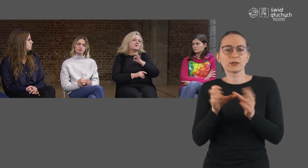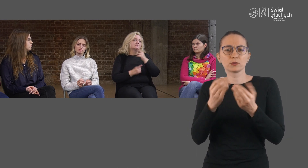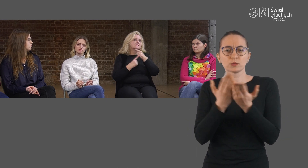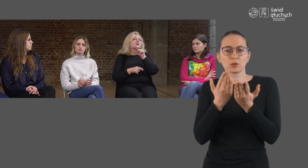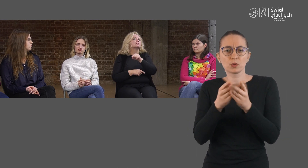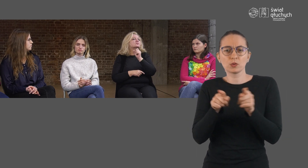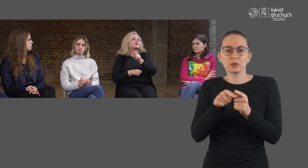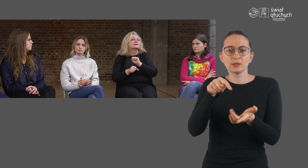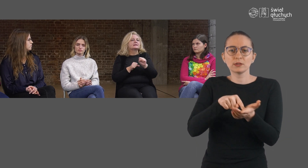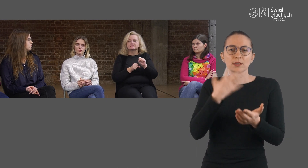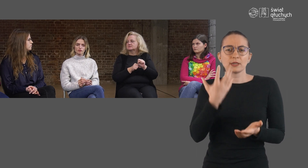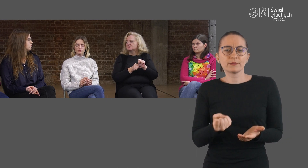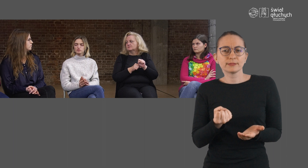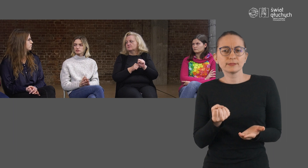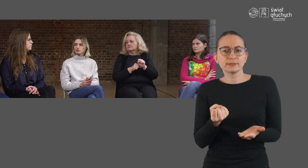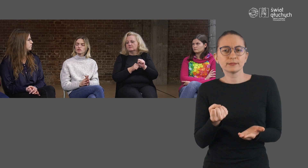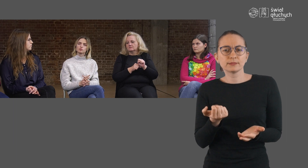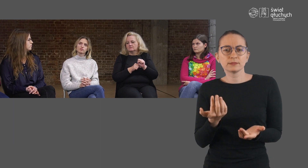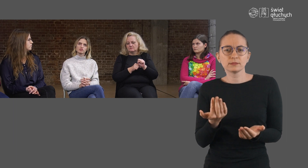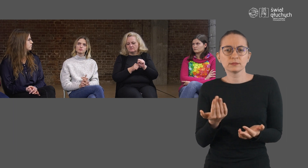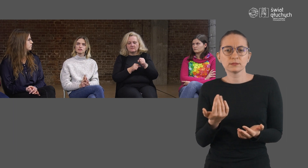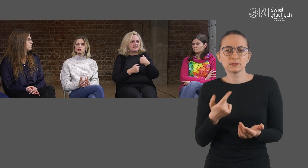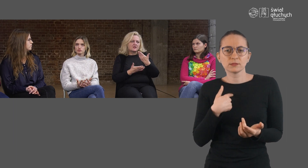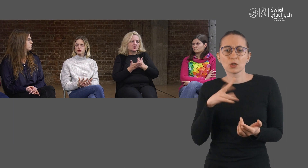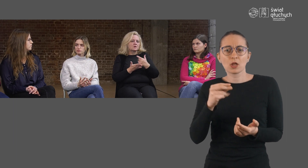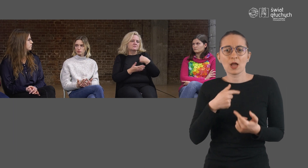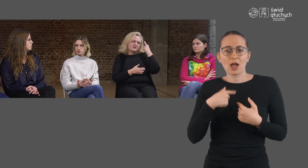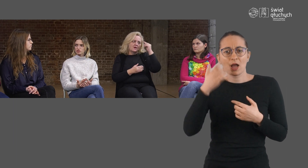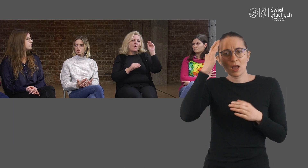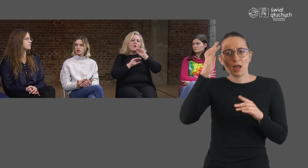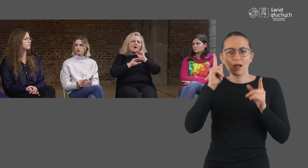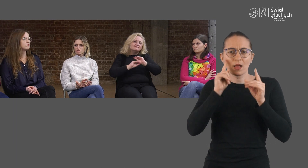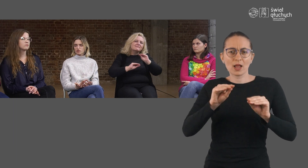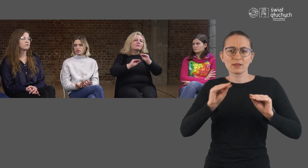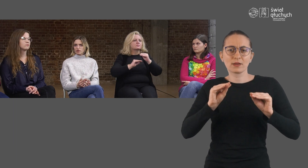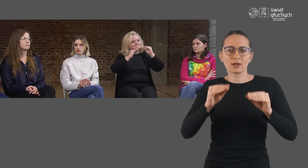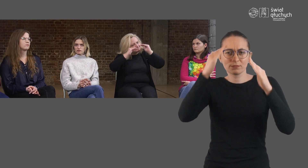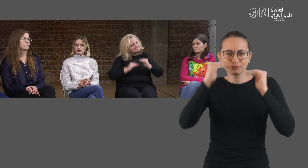tam jest po prostu, na pewno nie tylko ja tak uważam, zaniżony poziom nauczania,